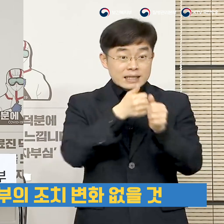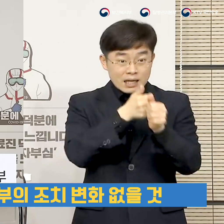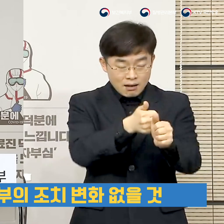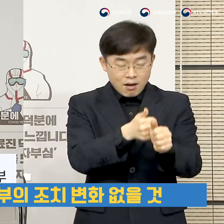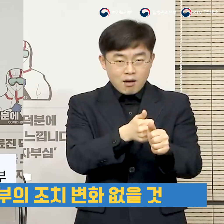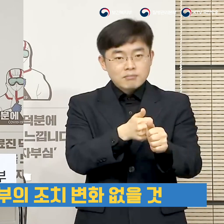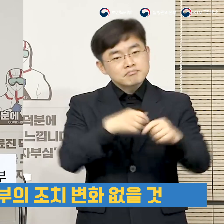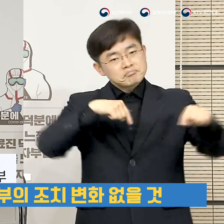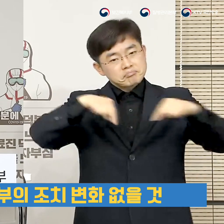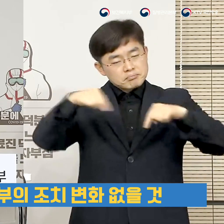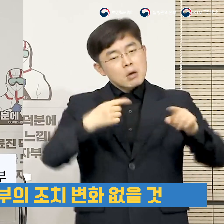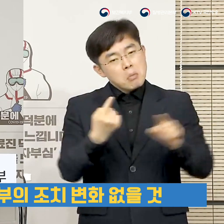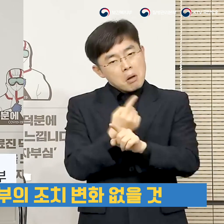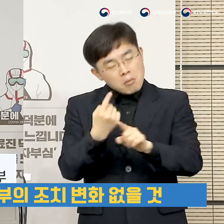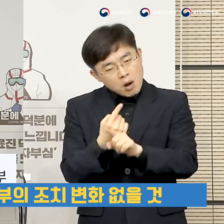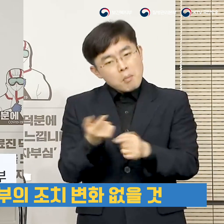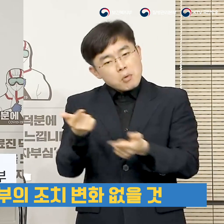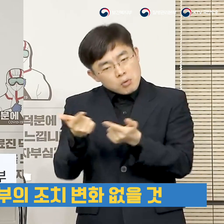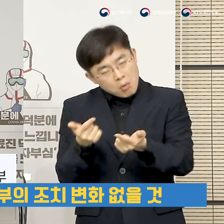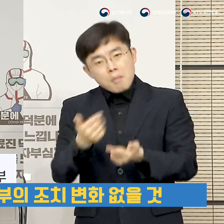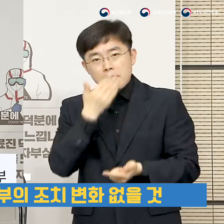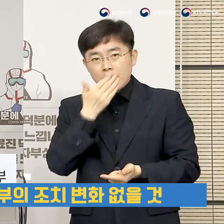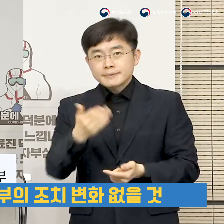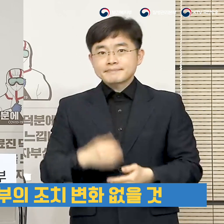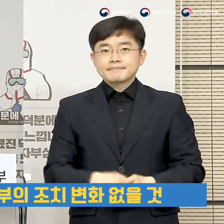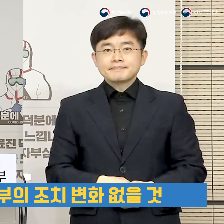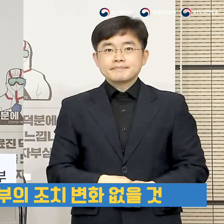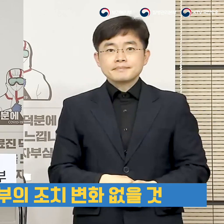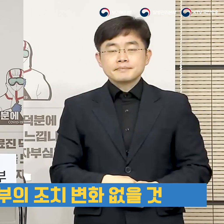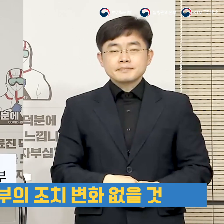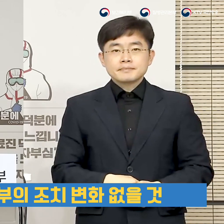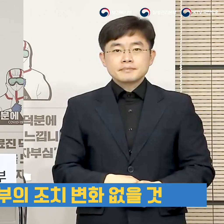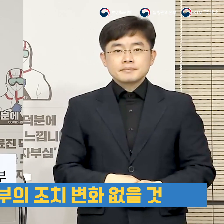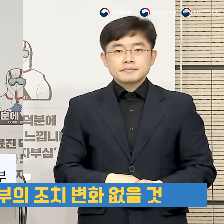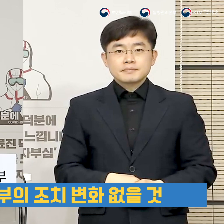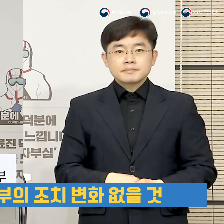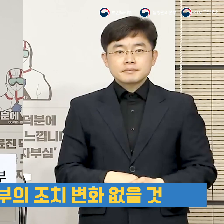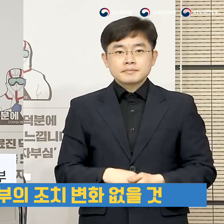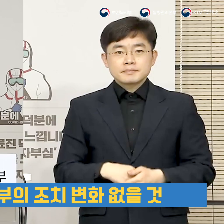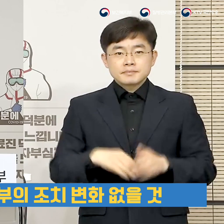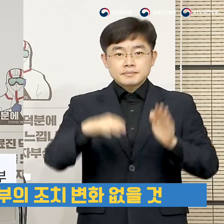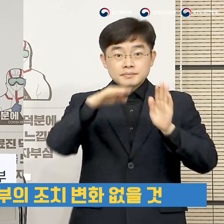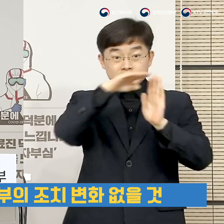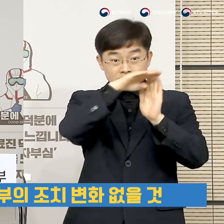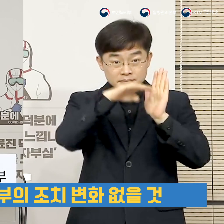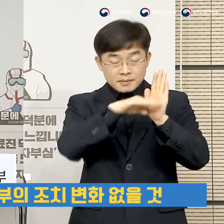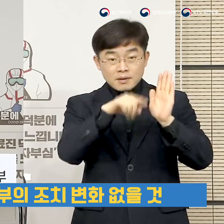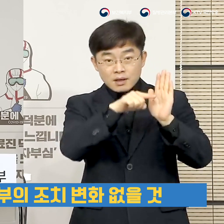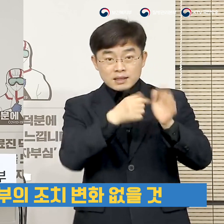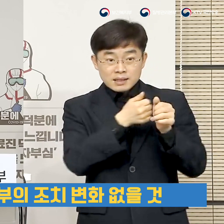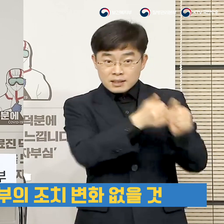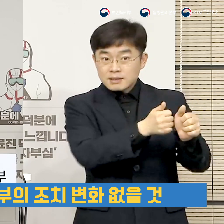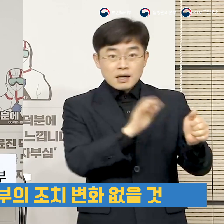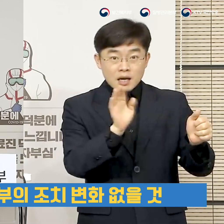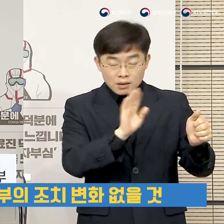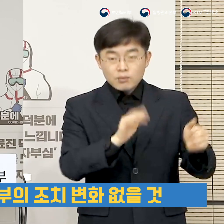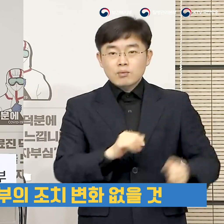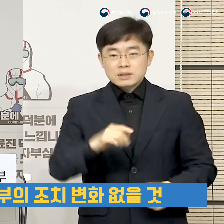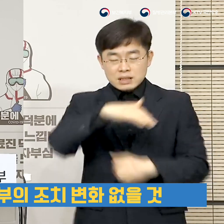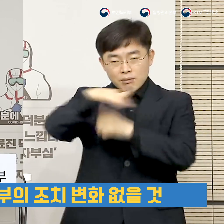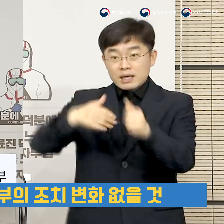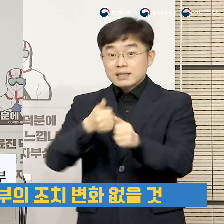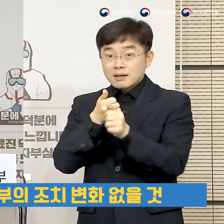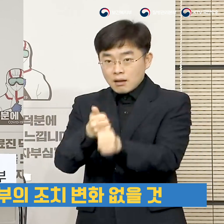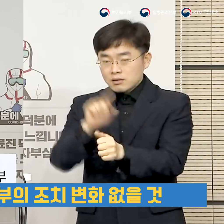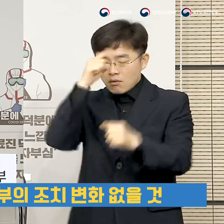하게 될 거로 보입니다. 오히려 이 위기 등급보다는 각각의 그 정책적 조치들이